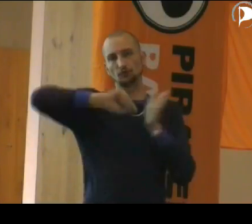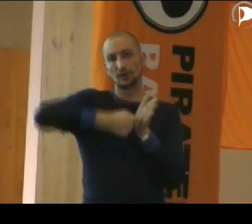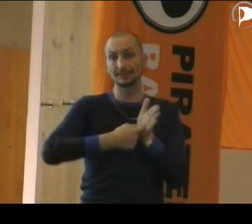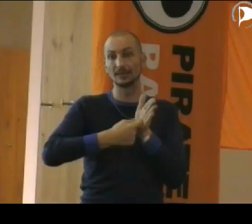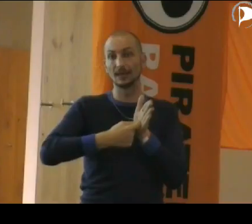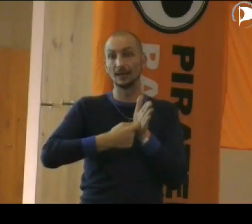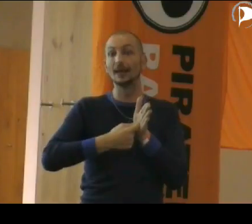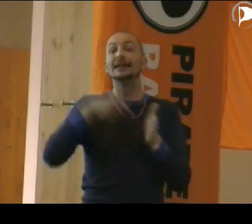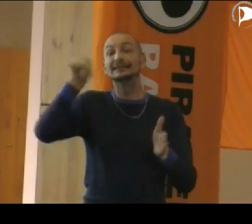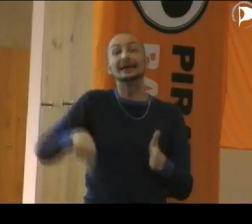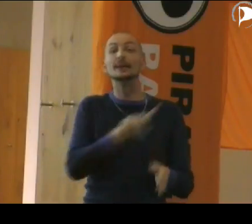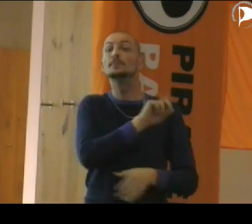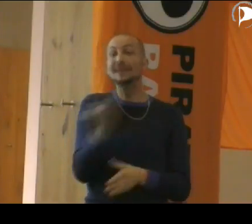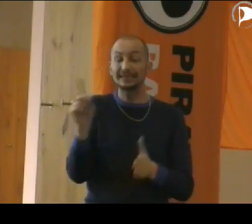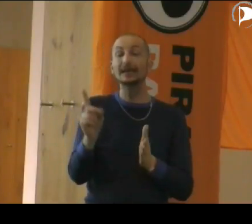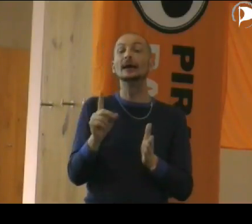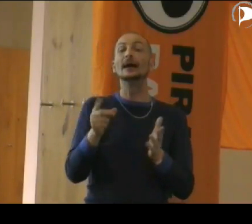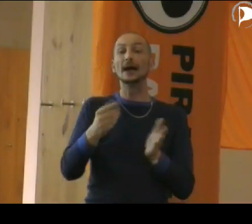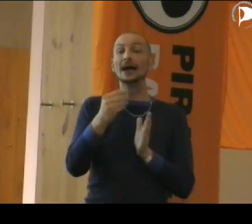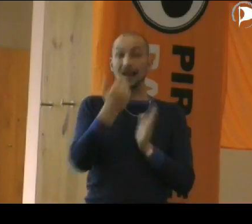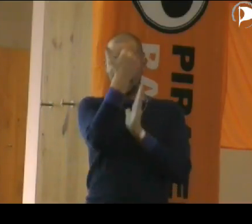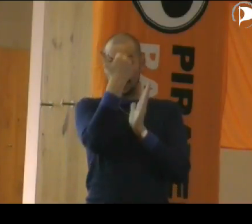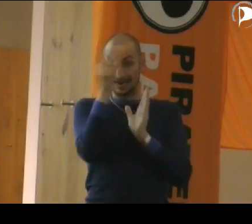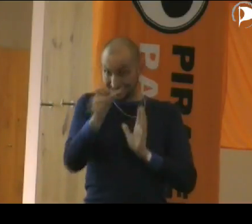nicht gesagt dass die kandidaten lästiges läuft nichts mehr erklärt